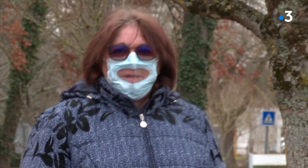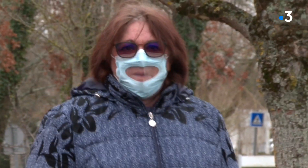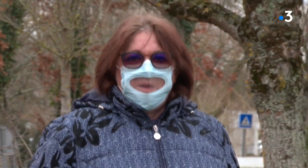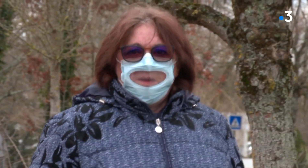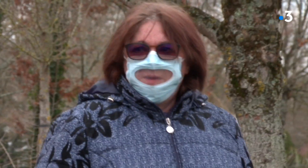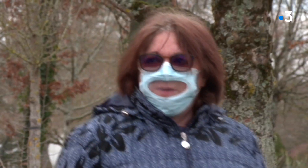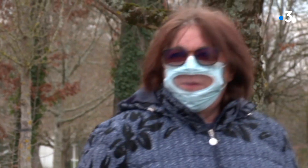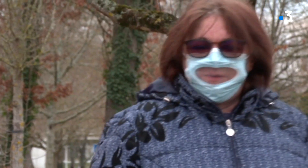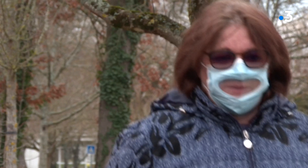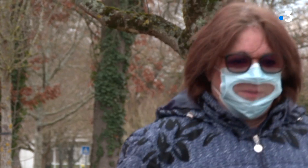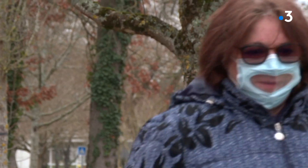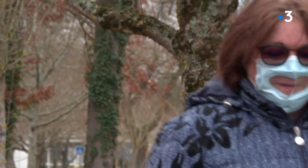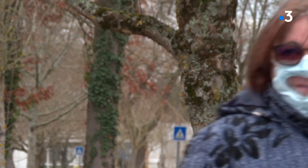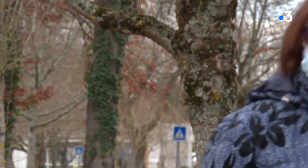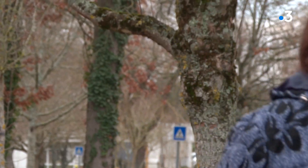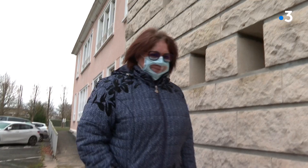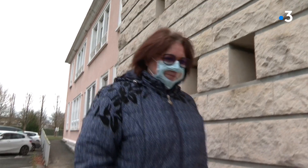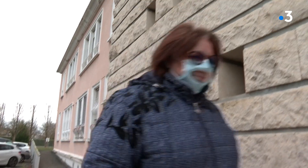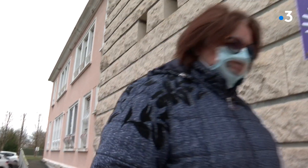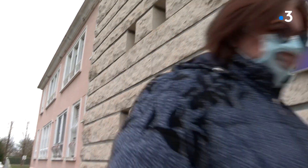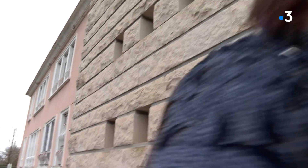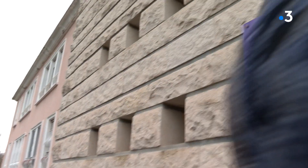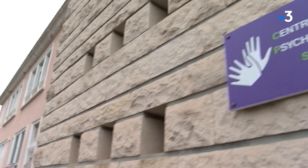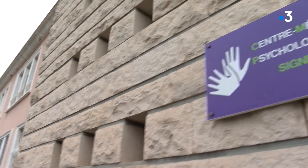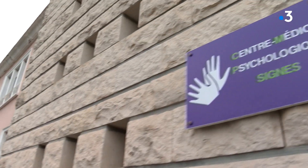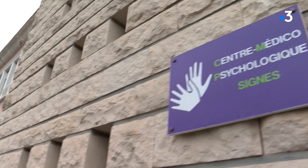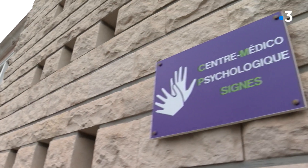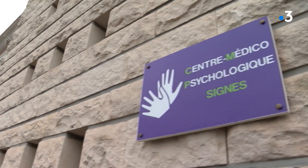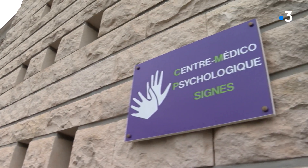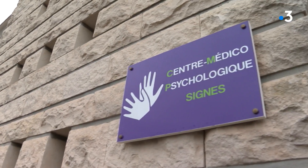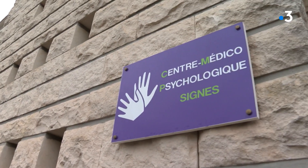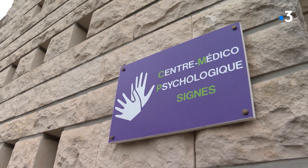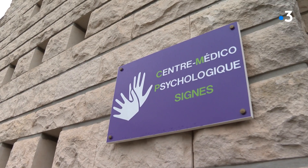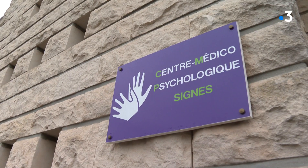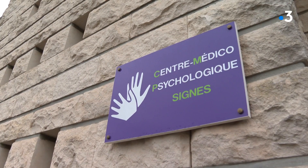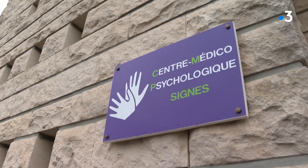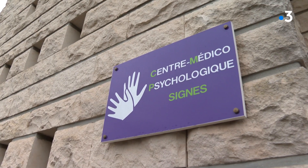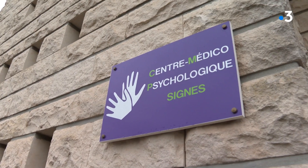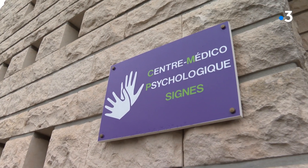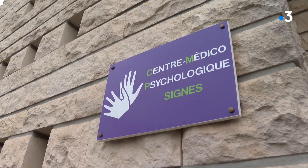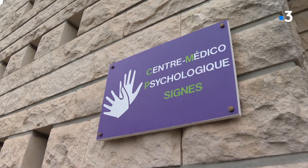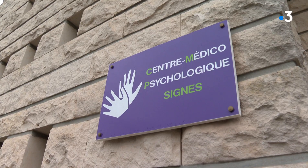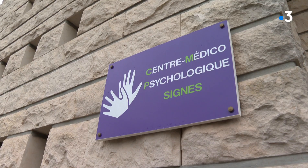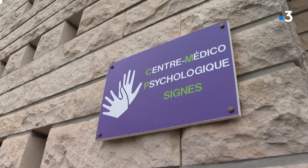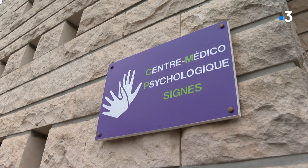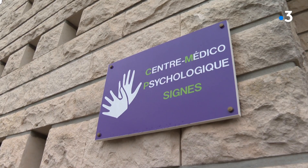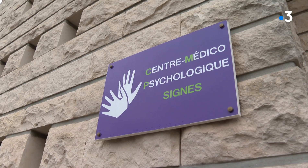psychiatrie a été très difficile, mais elle va beaucoup mieux depuis qu'elle se rend dans ce centre pour les patients sourds.